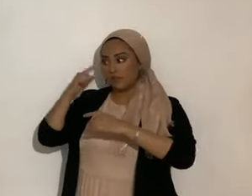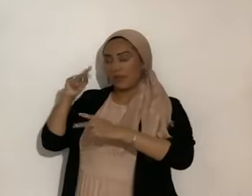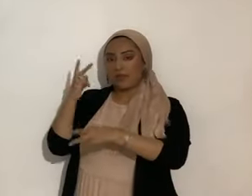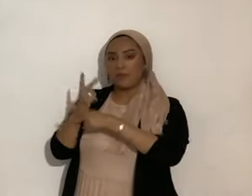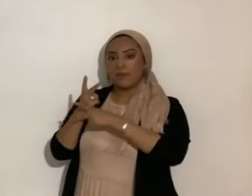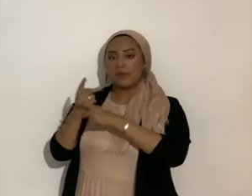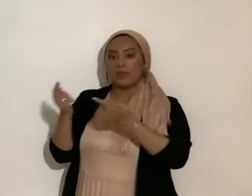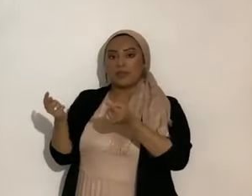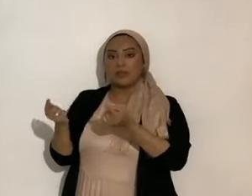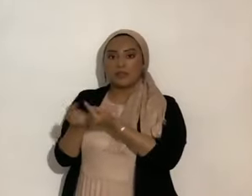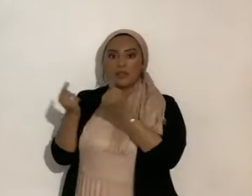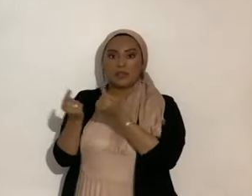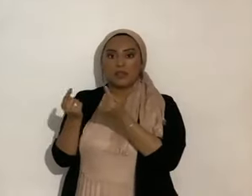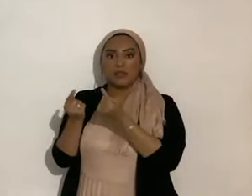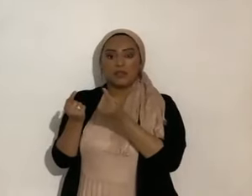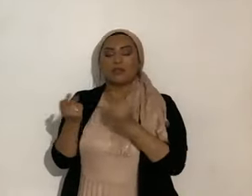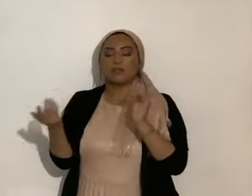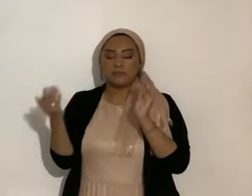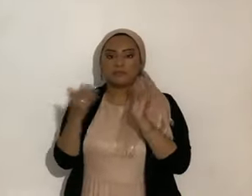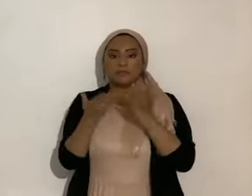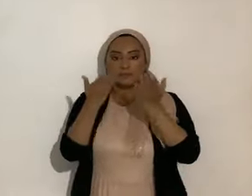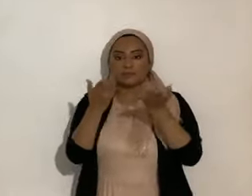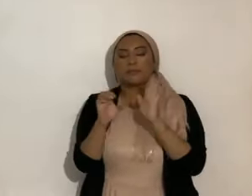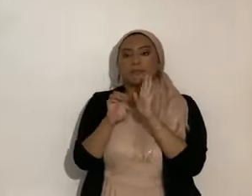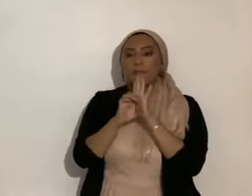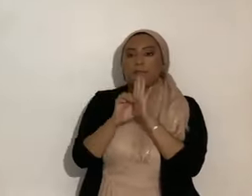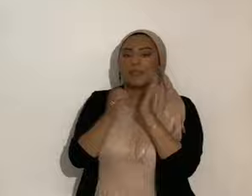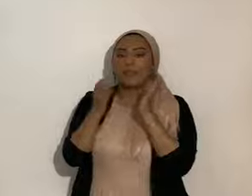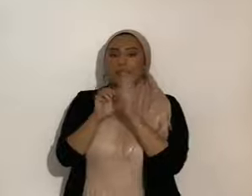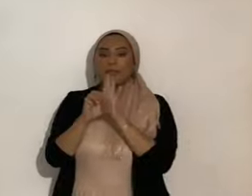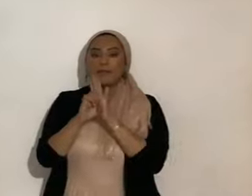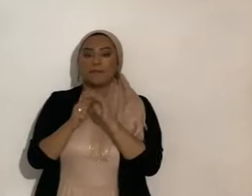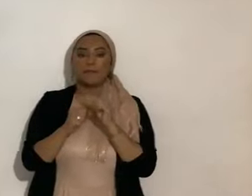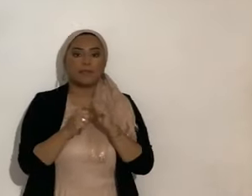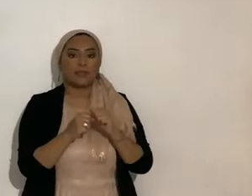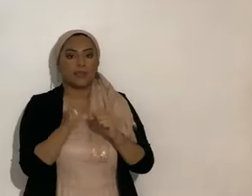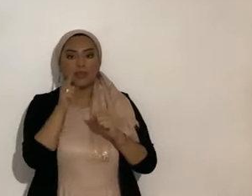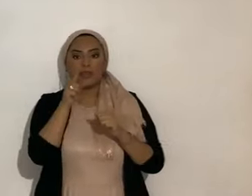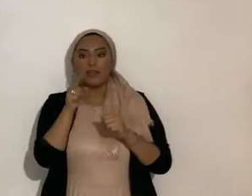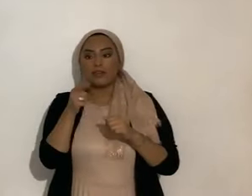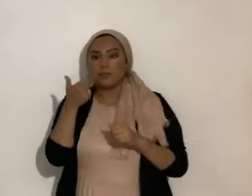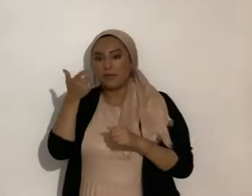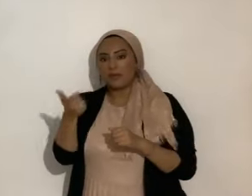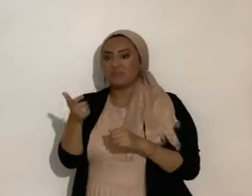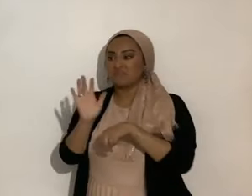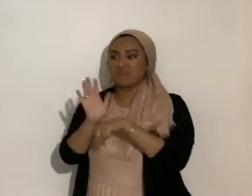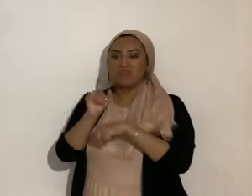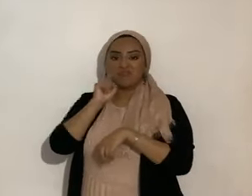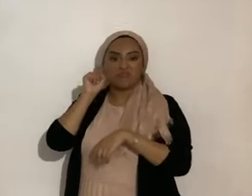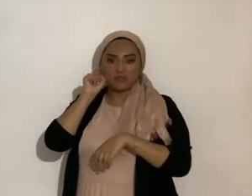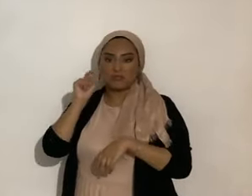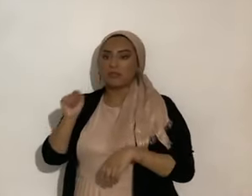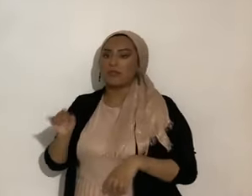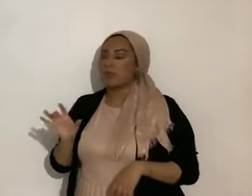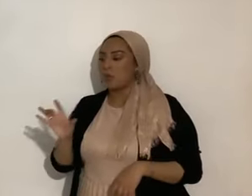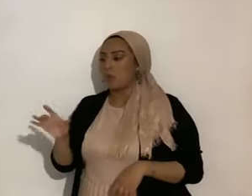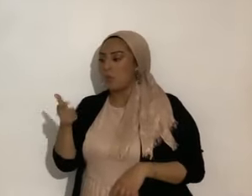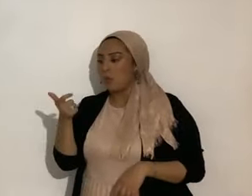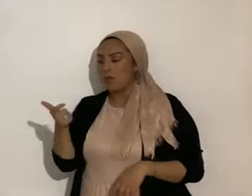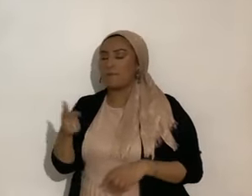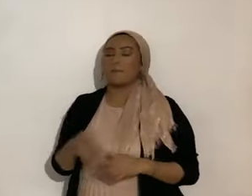pecados. Voy a ponerte un ejemplo bien claro. Un disco de pornografía, una película de pornografía.